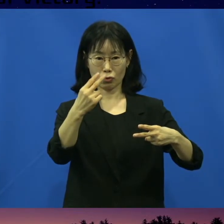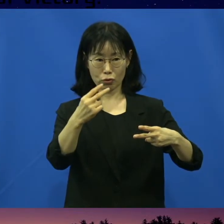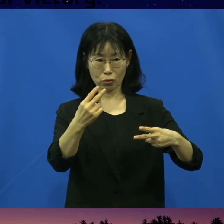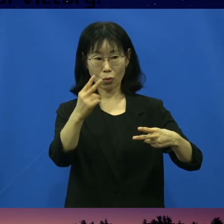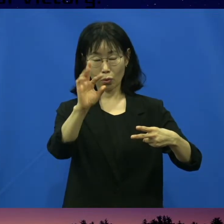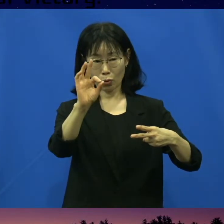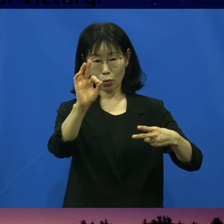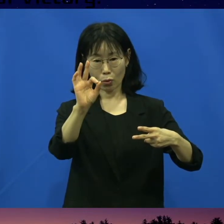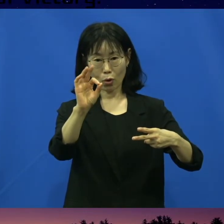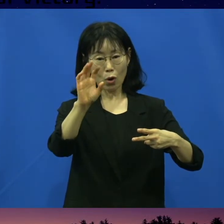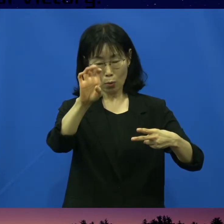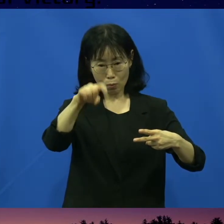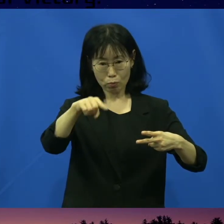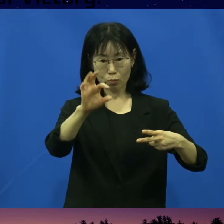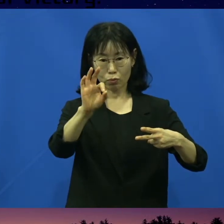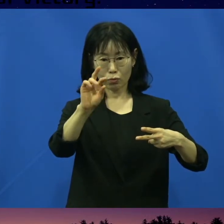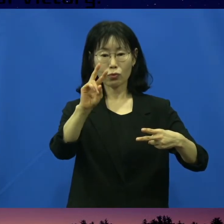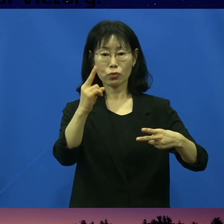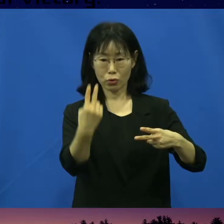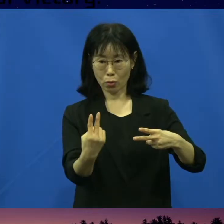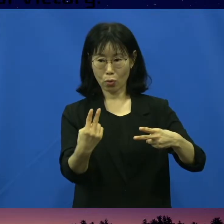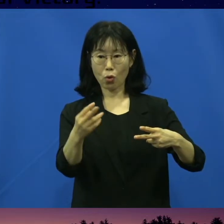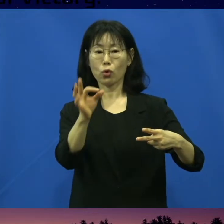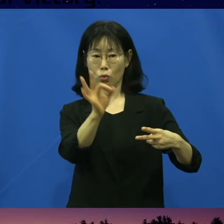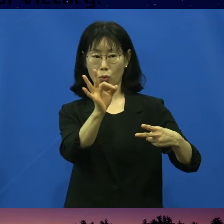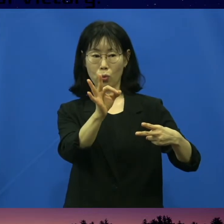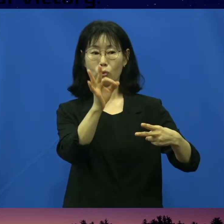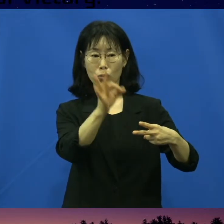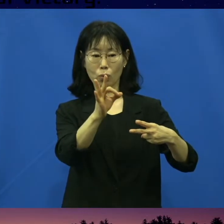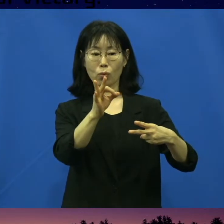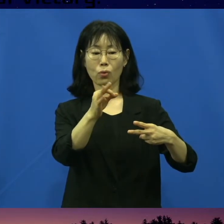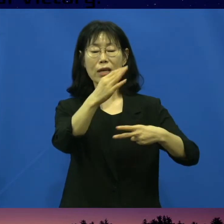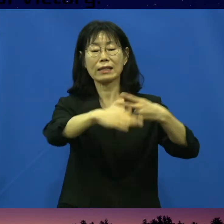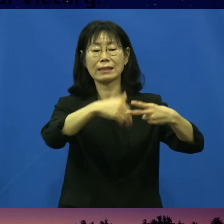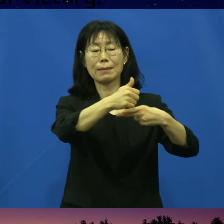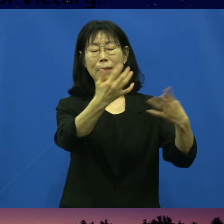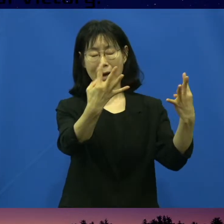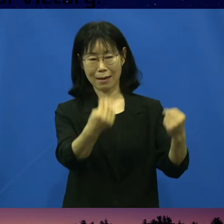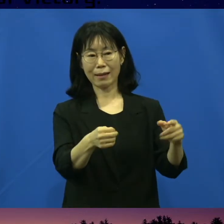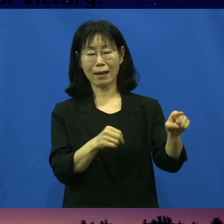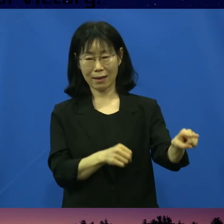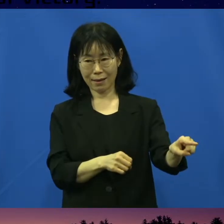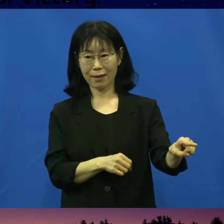근데 하나님의 나라에 관해서 보면 돈은 수레비 낄 수가 없어요. 돈보다 귀중한 게 너무 많아요.